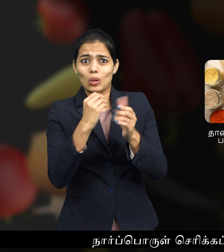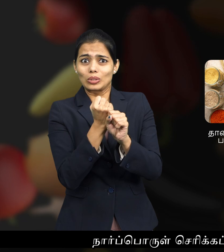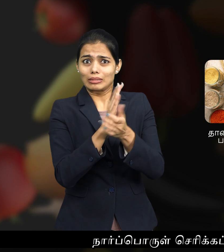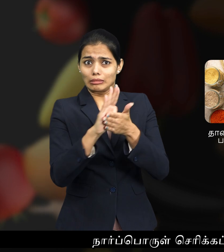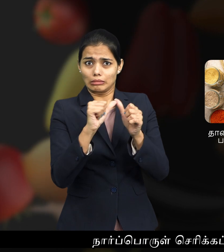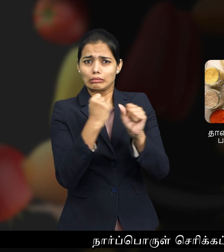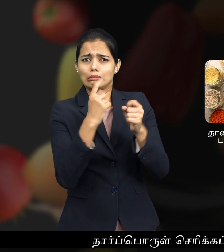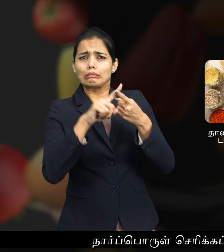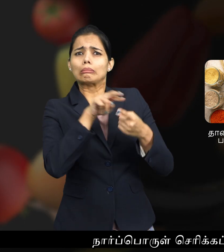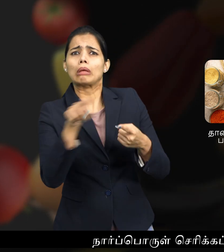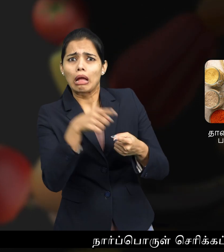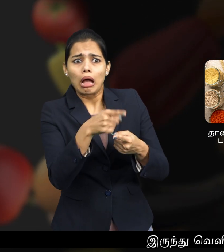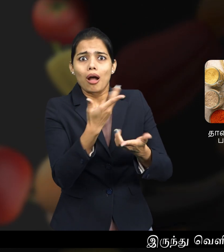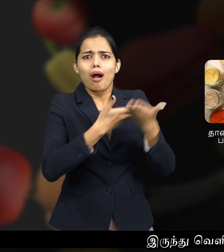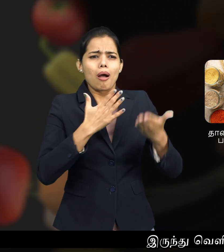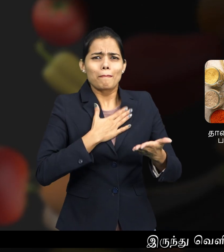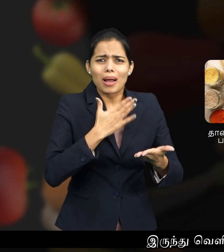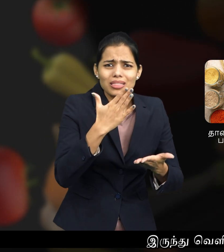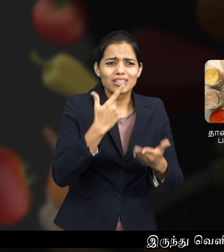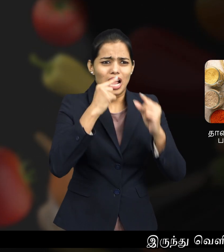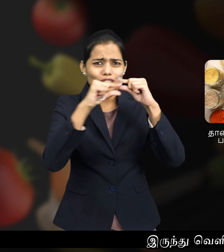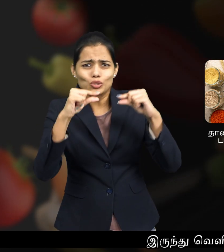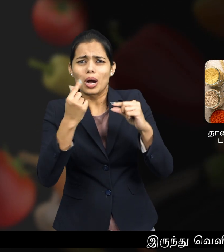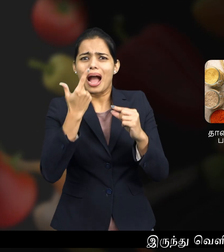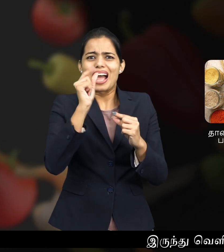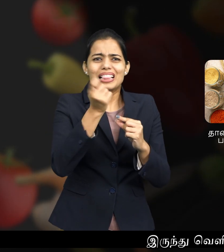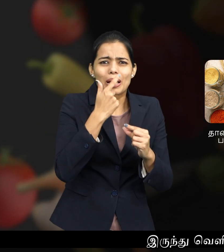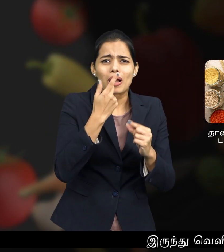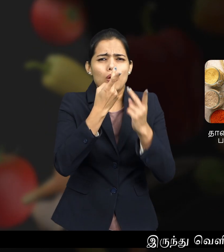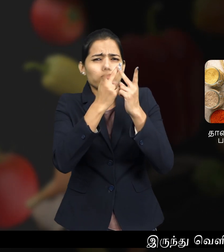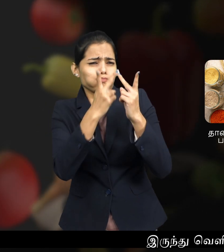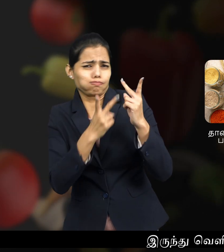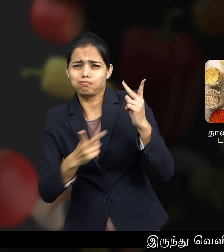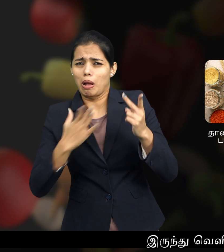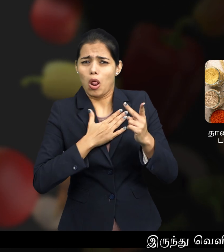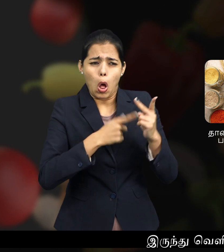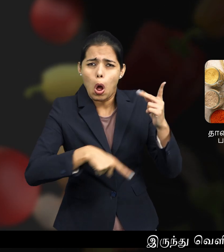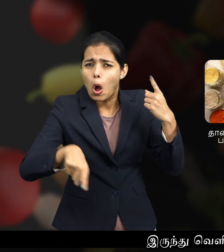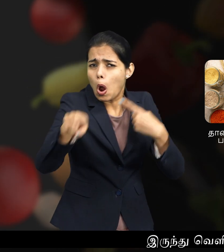நார்ப்பொருள் செரிக்கப்படாத உணவை நம் உடலிலிருந்து வெளியேற்ற உதவுகிறது.